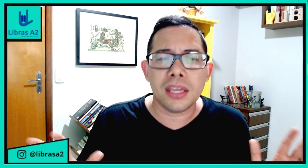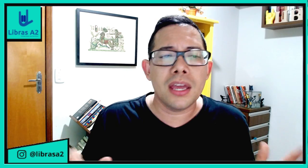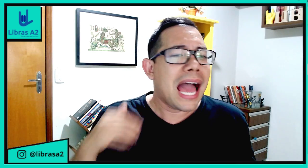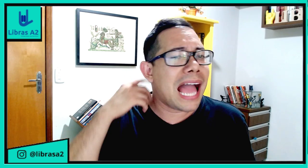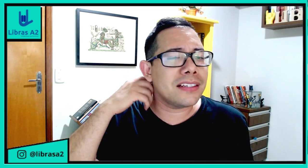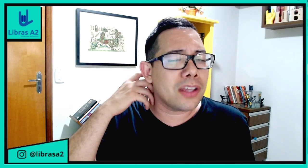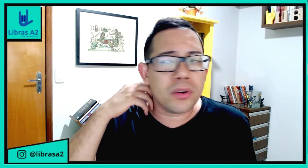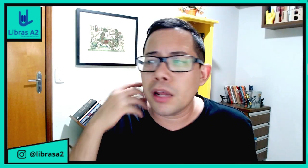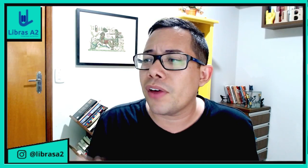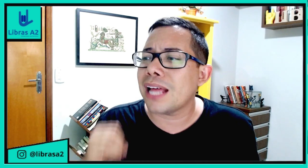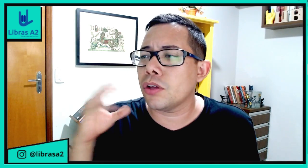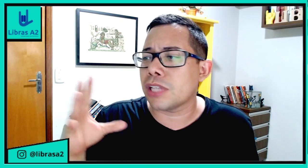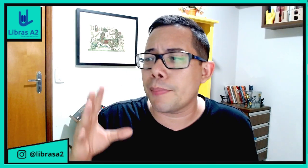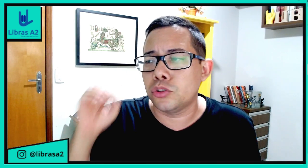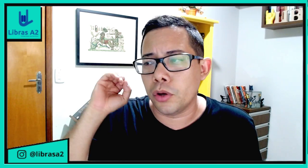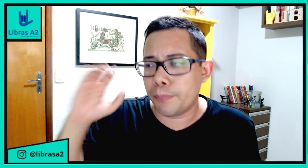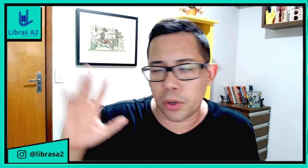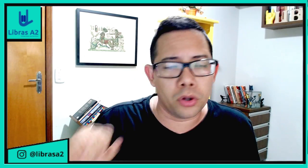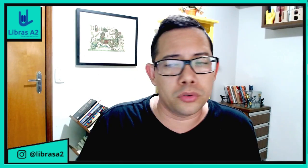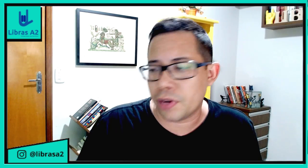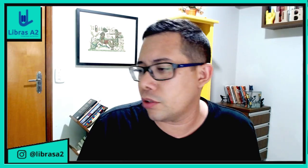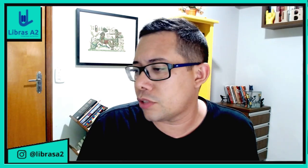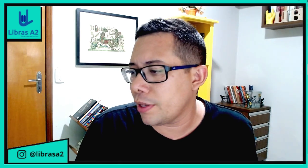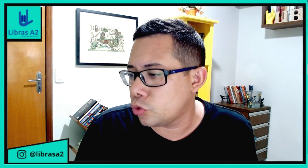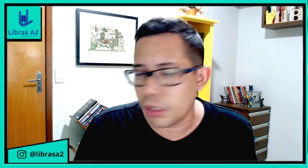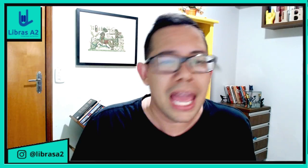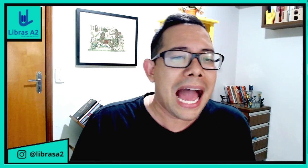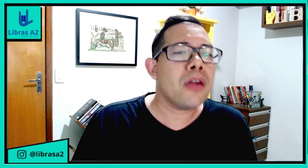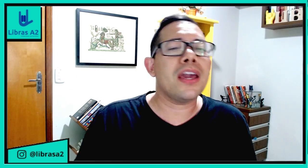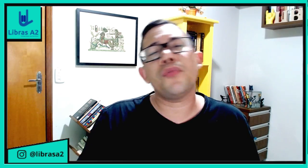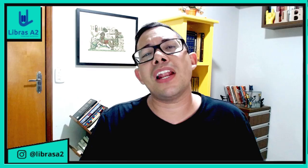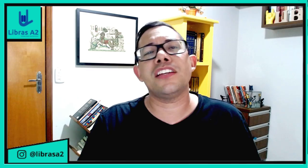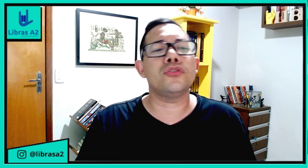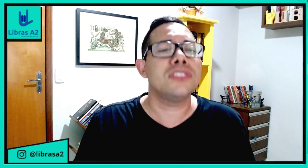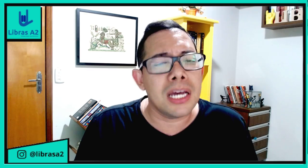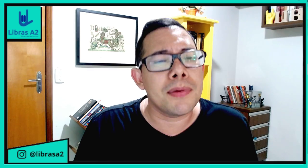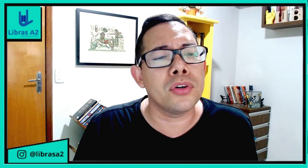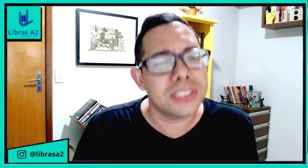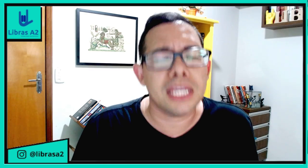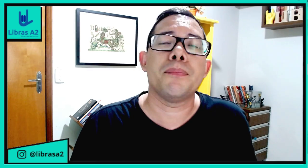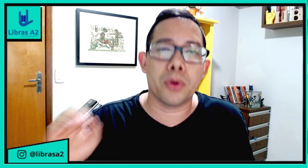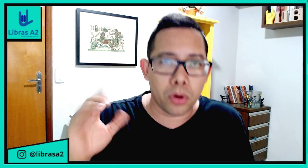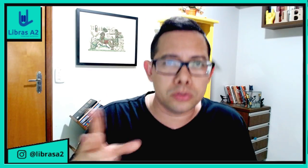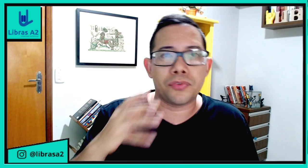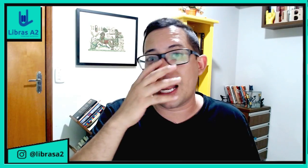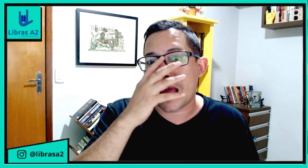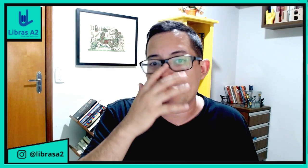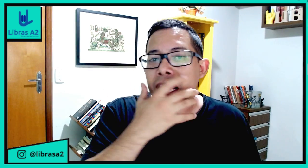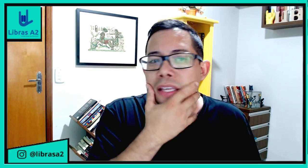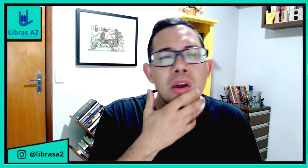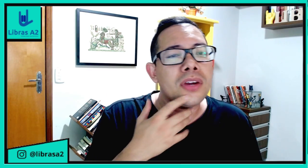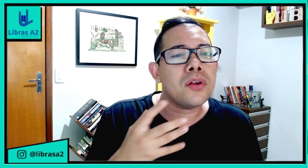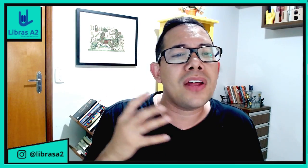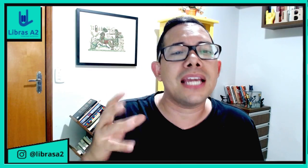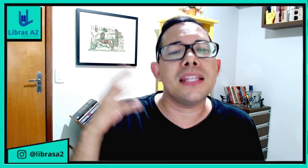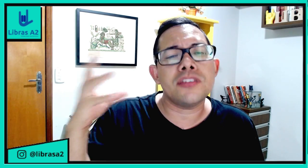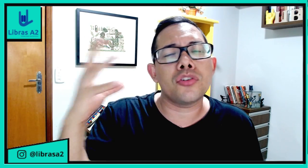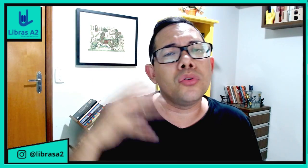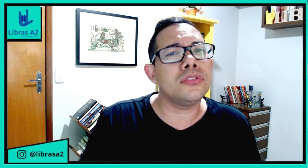hein ai eu quero falar Deus abençoe pronto faz Deus abençoe aí eu quero falar de Jesus ama você pronto fala lá então eu quero falar que nesse